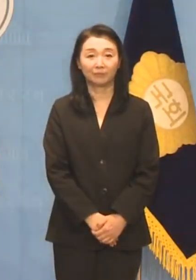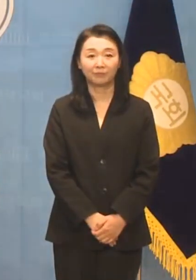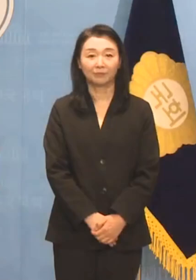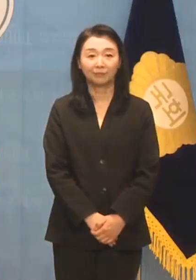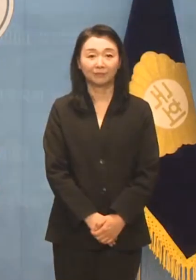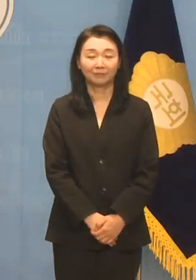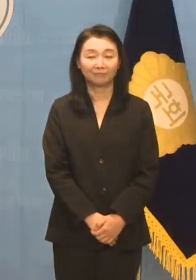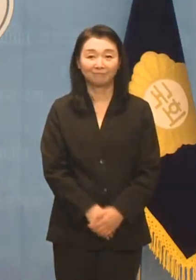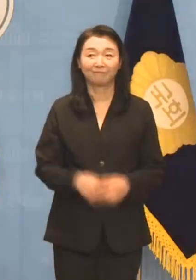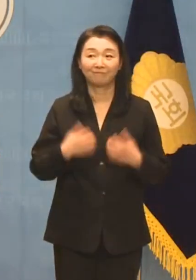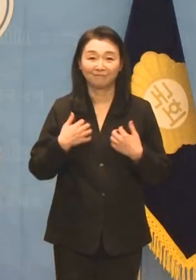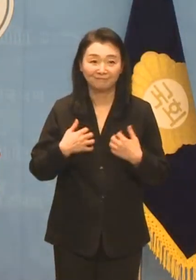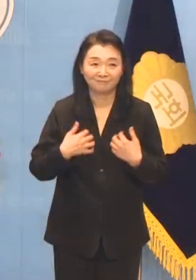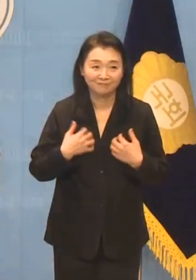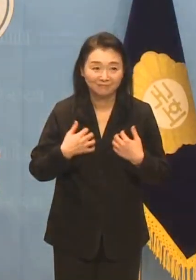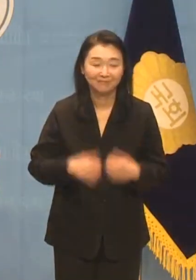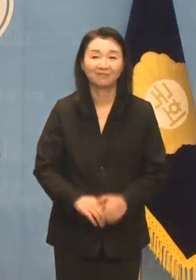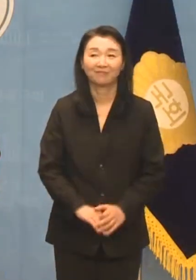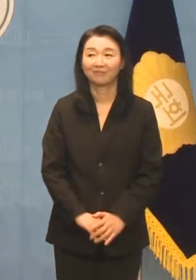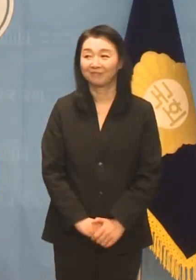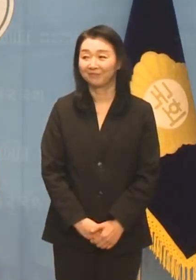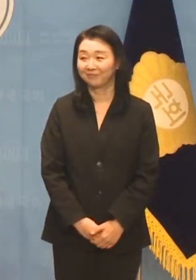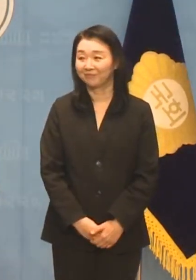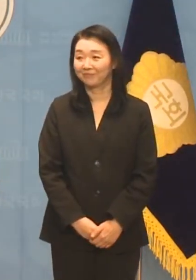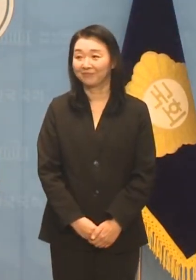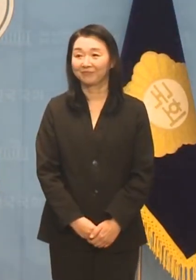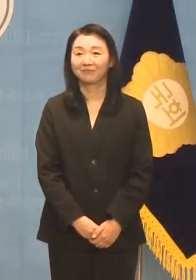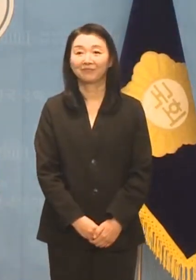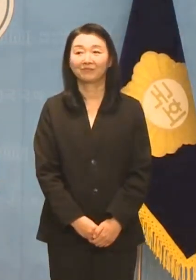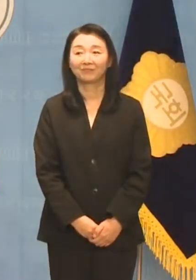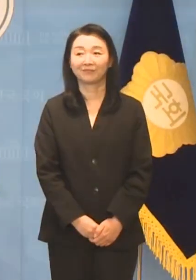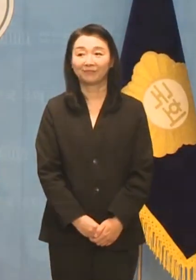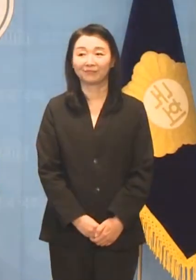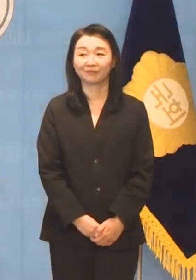네, 반갑습니다. 먼저 인사드리겠습니다.